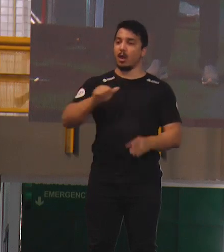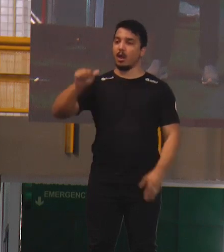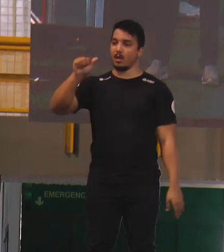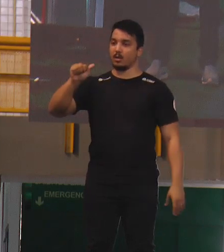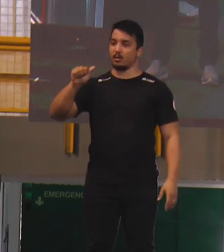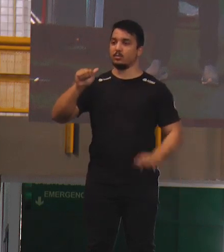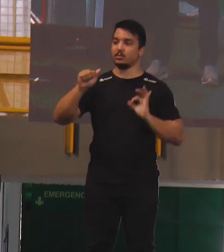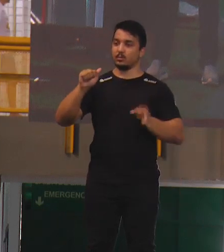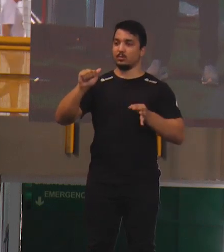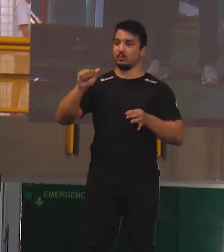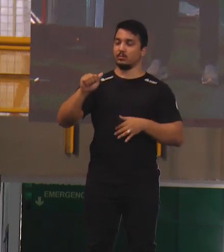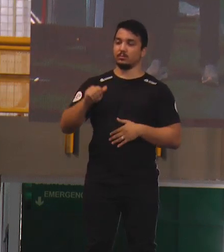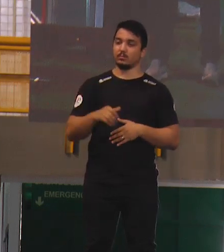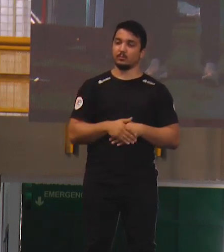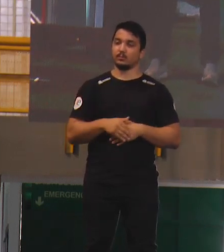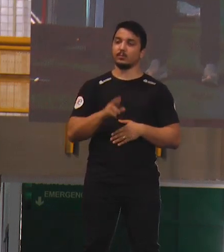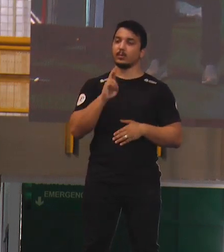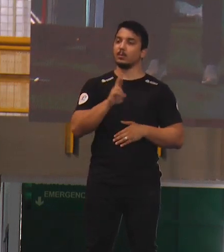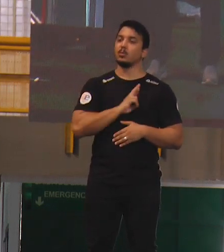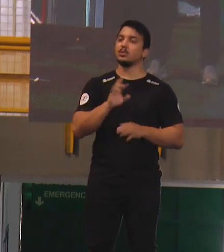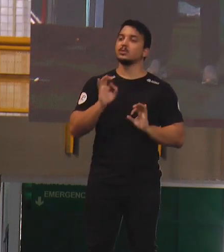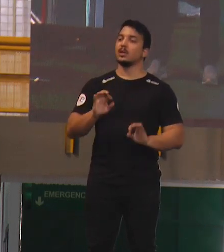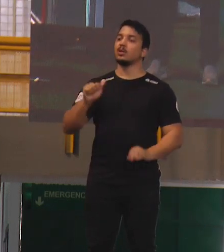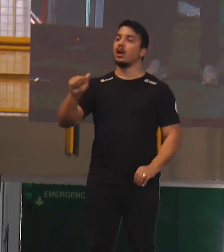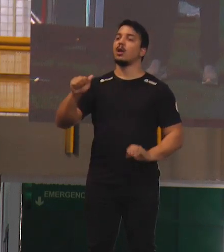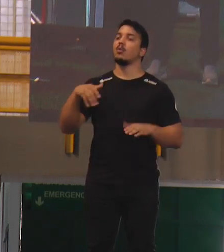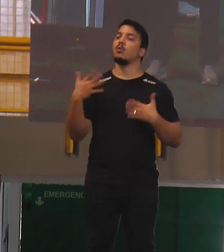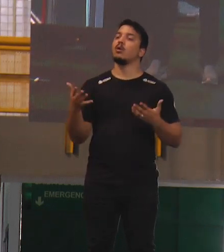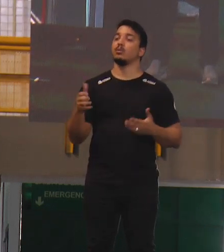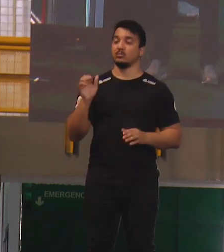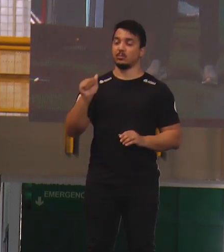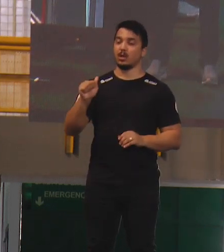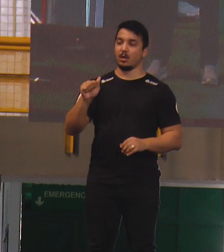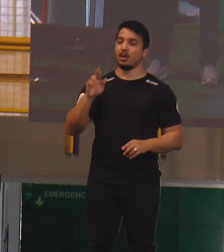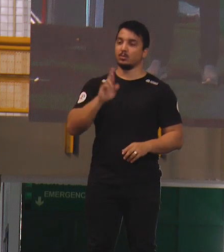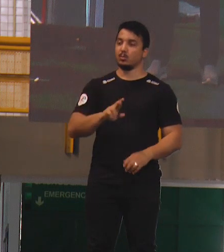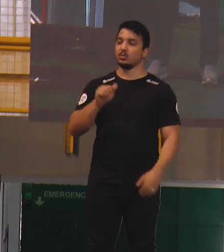A. Vamos ver os outros itens, porque está falso. Observe.